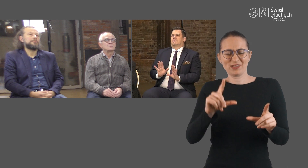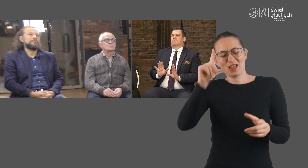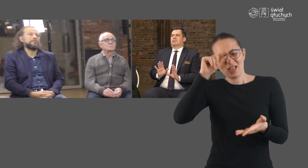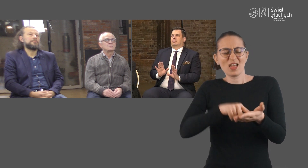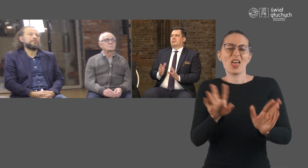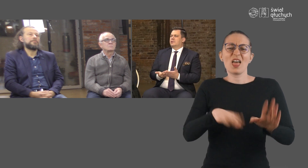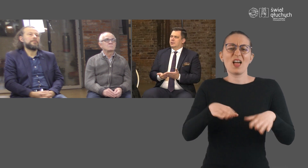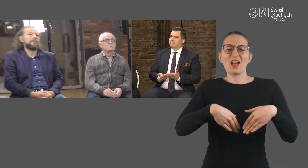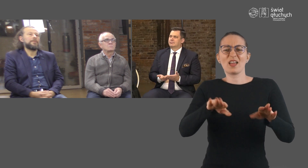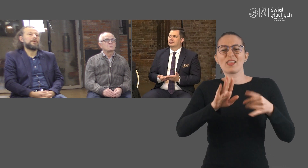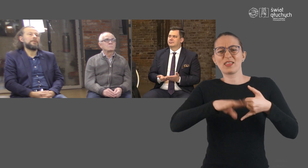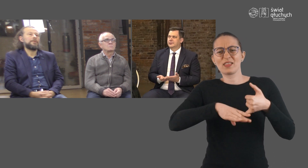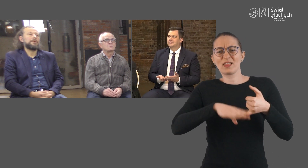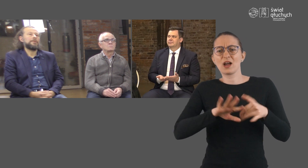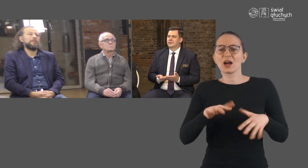rozumiem. Dlaczego?